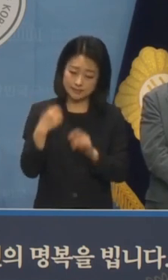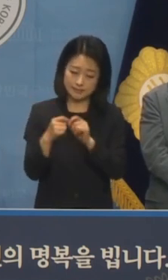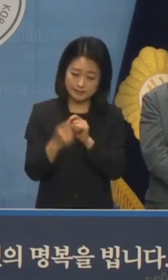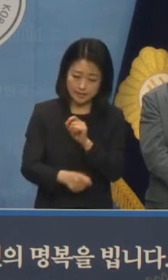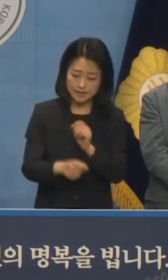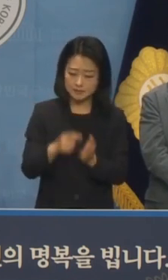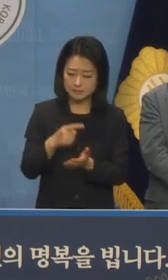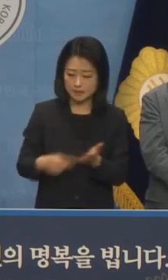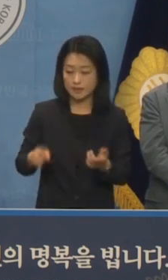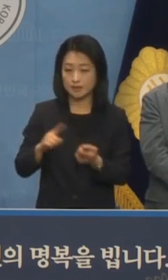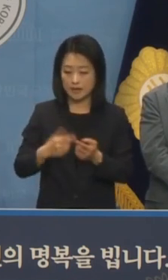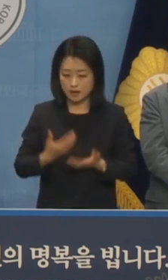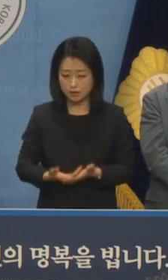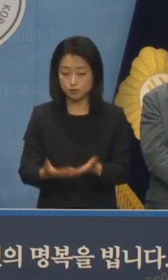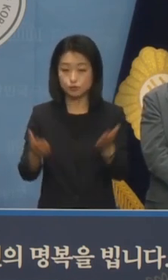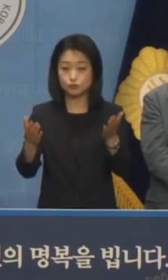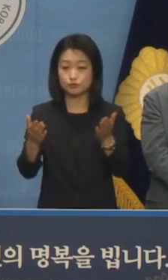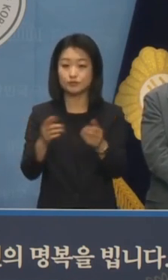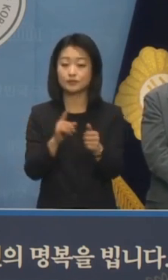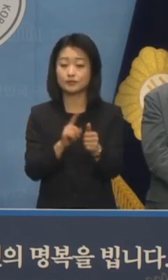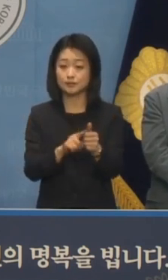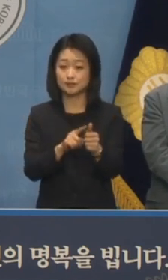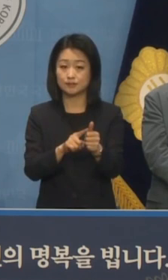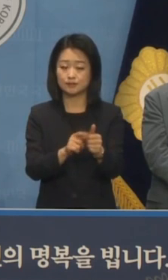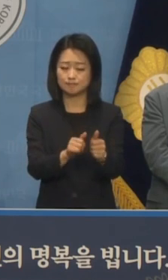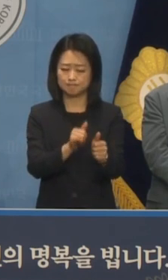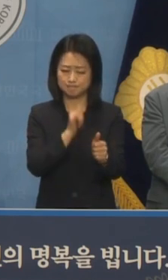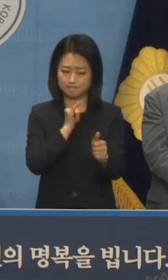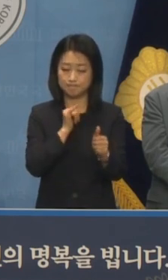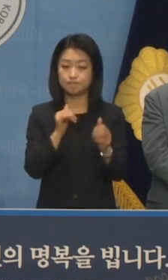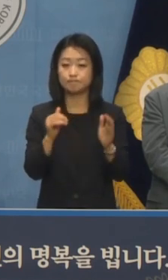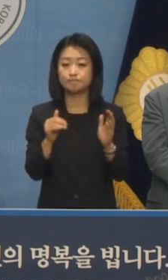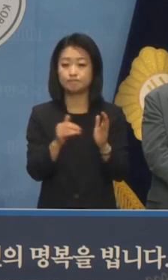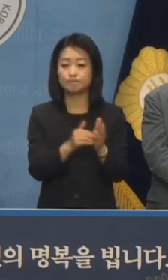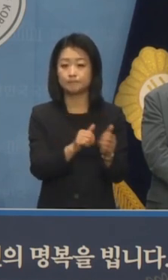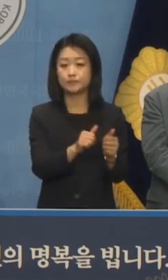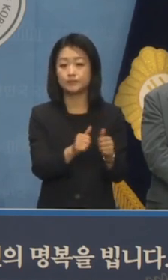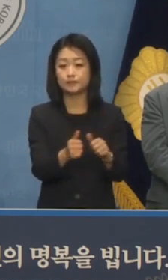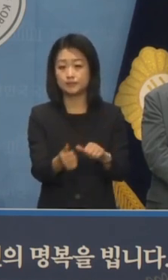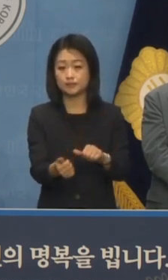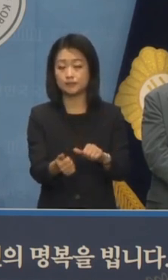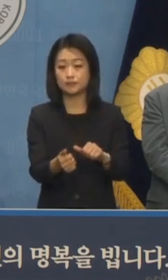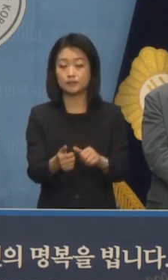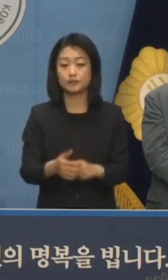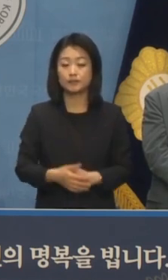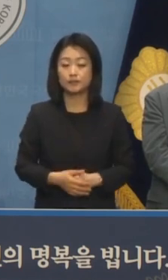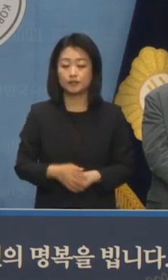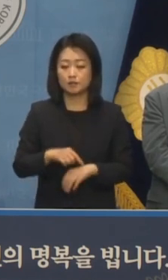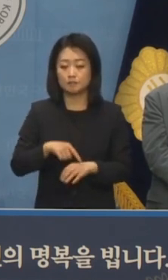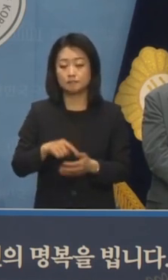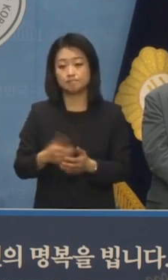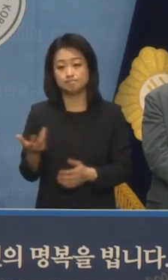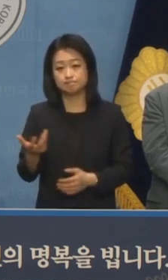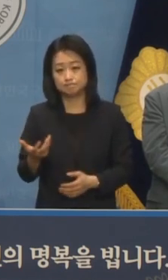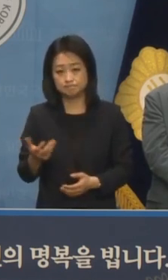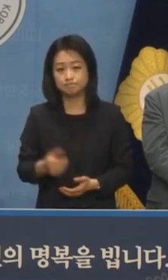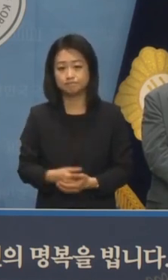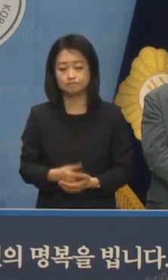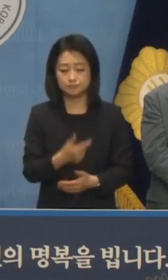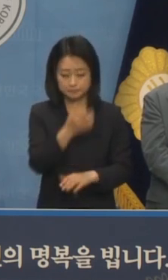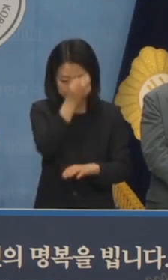애쓰신 분이 고인이 되었습니다. 너무 아팠습니다.